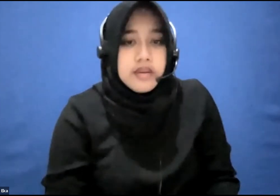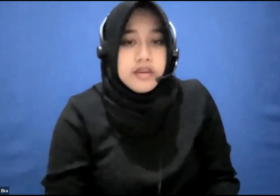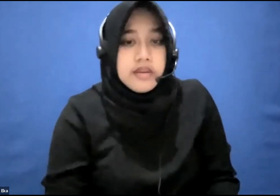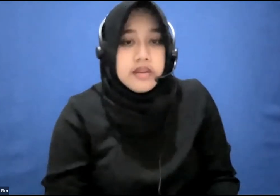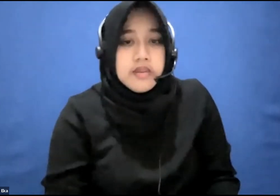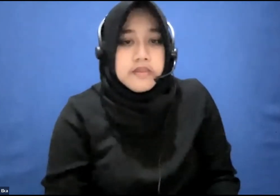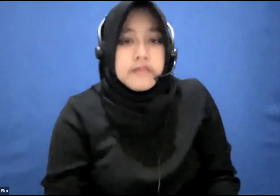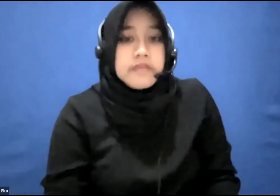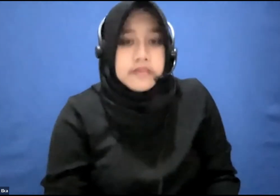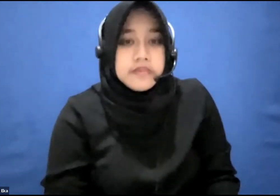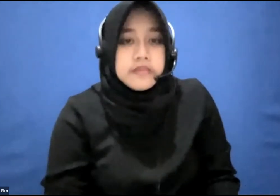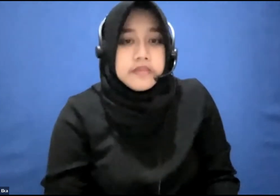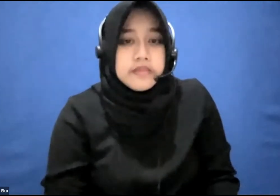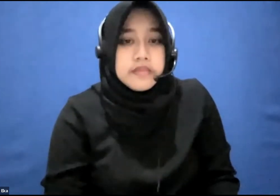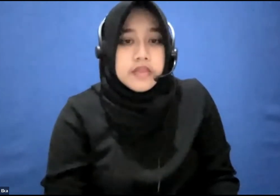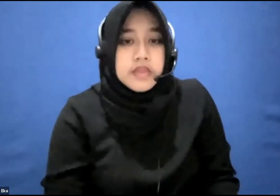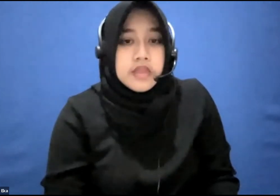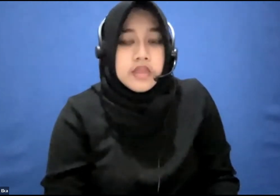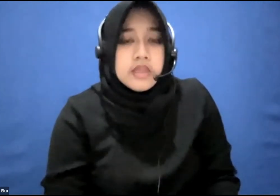menyesuaikan.